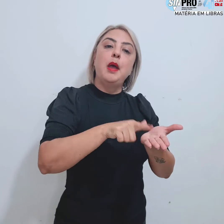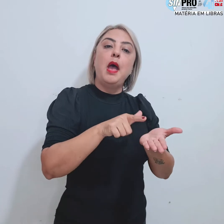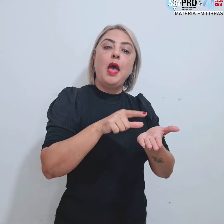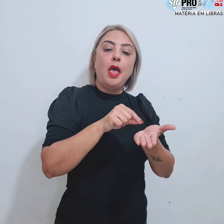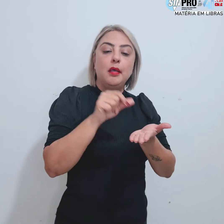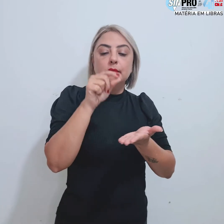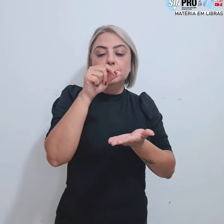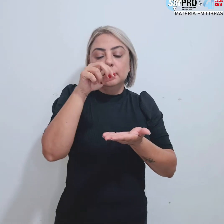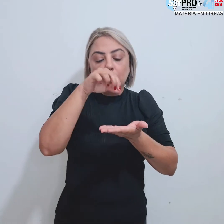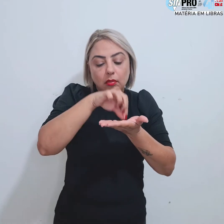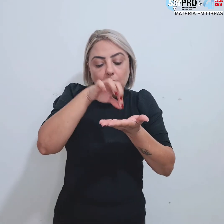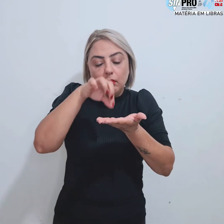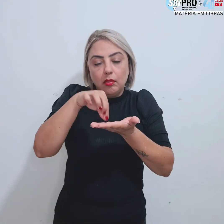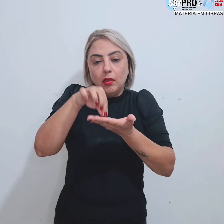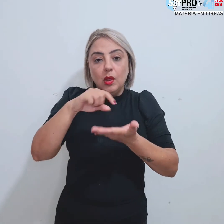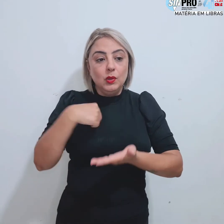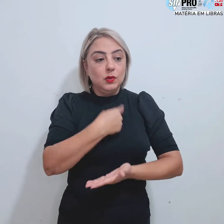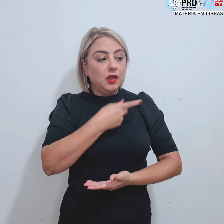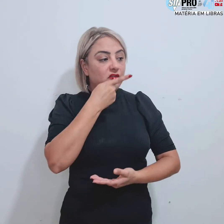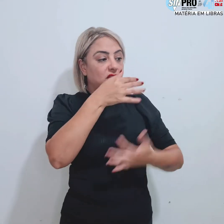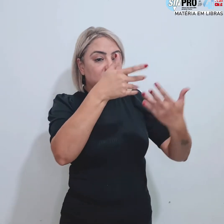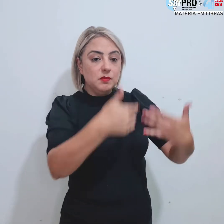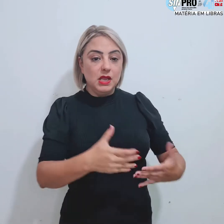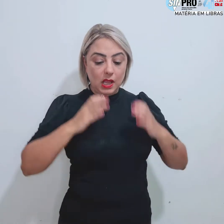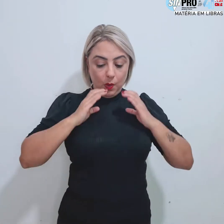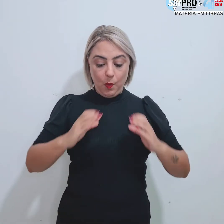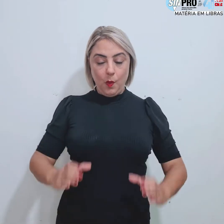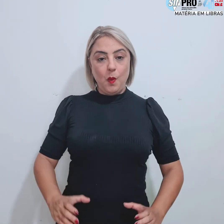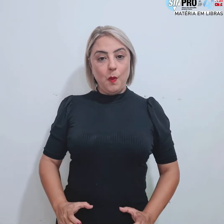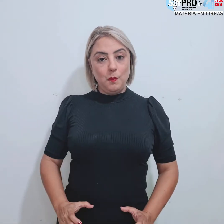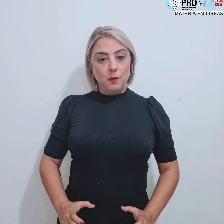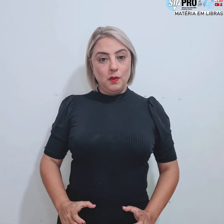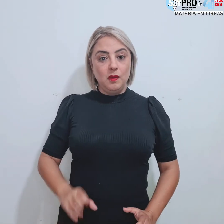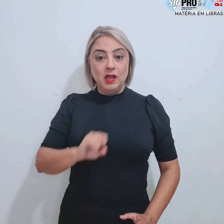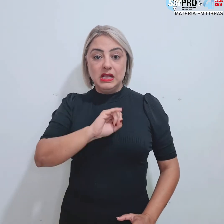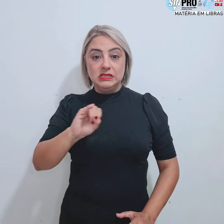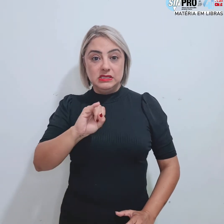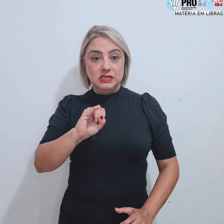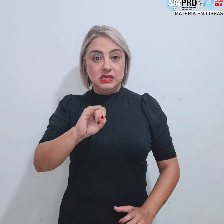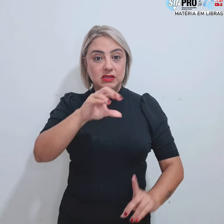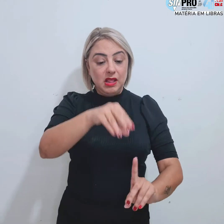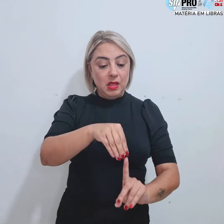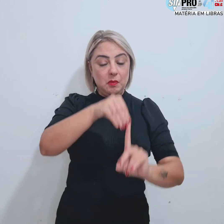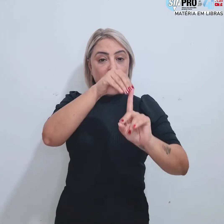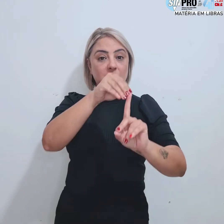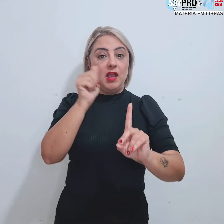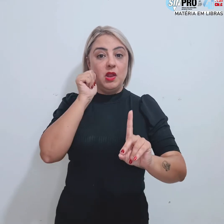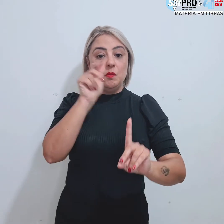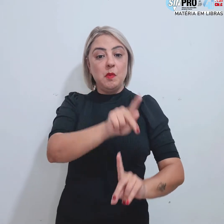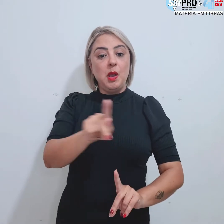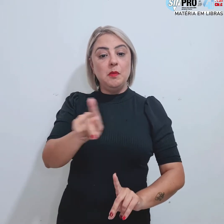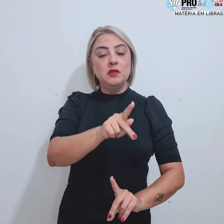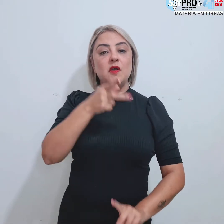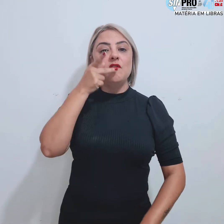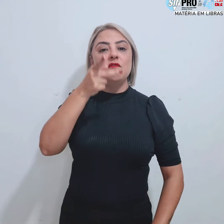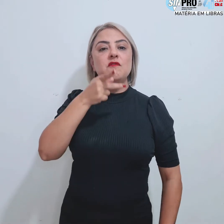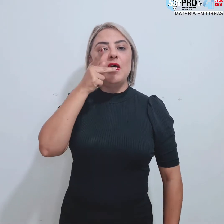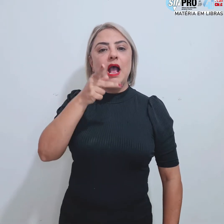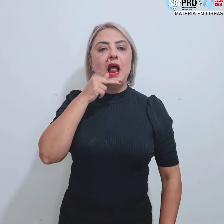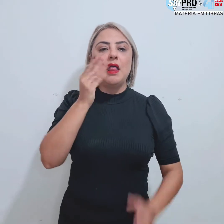cola bolinhas do que a gente falar sobre o corpo. Se prefere uma professora falando sobre